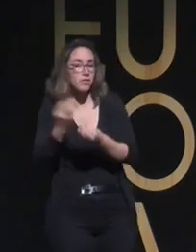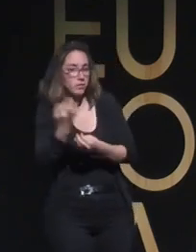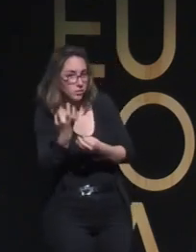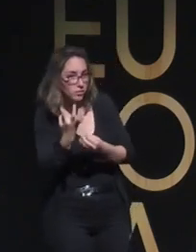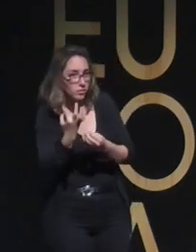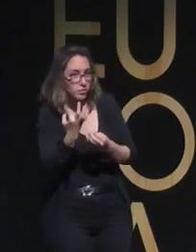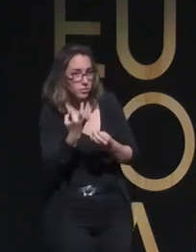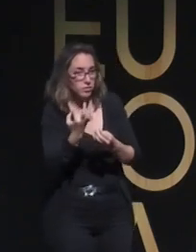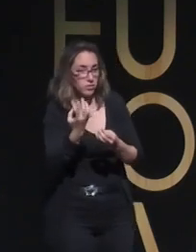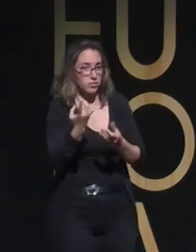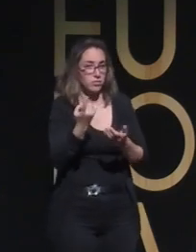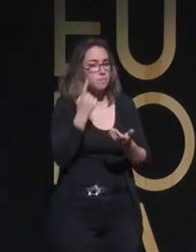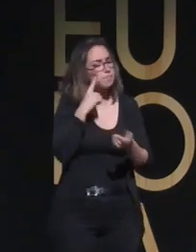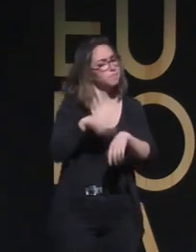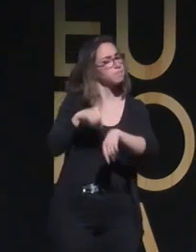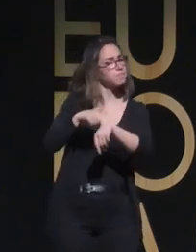¿Vas a volver? ¿A qué hora llegaste ayer?